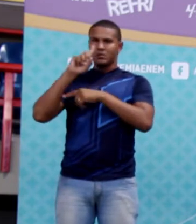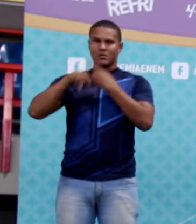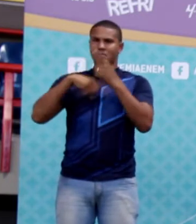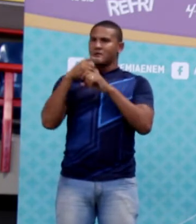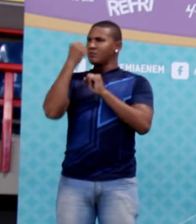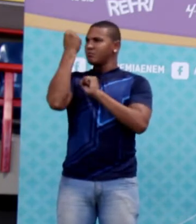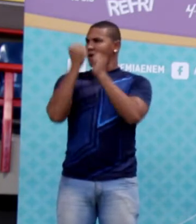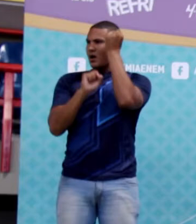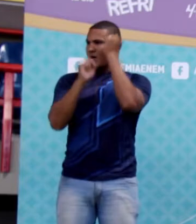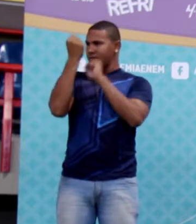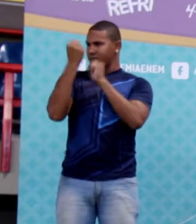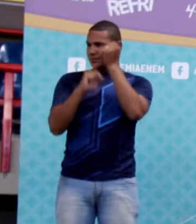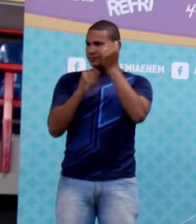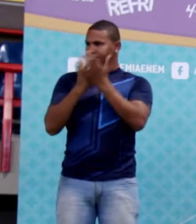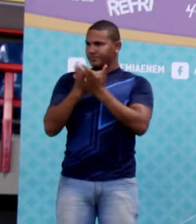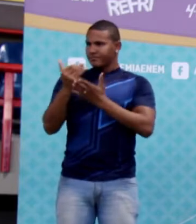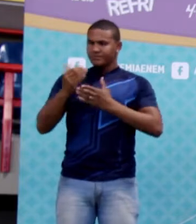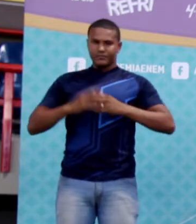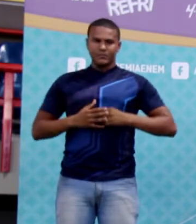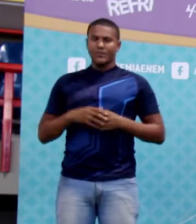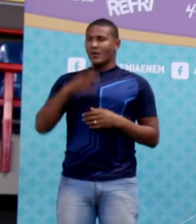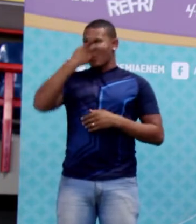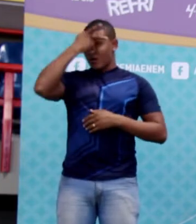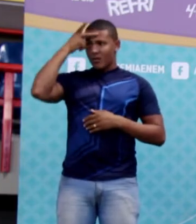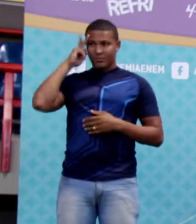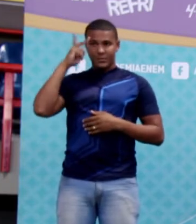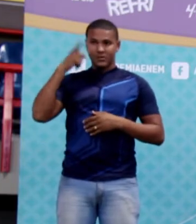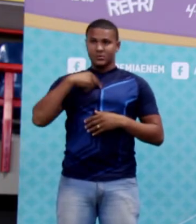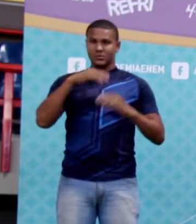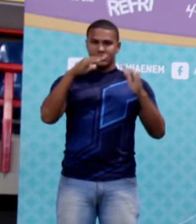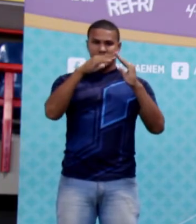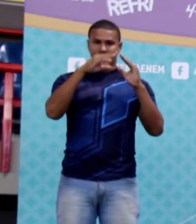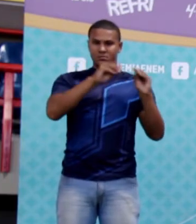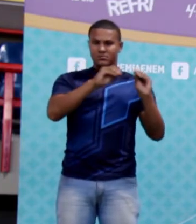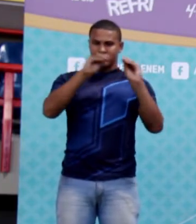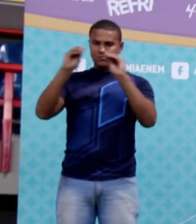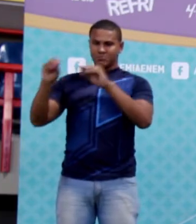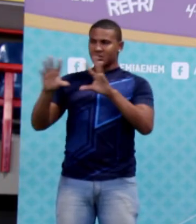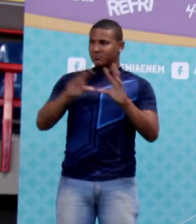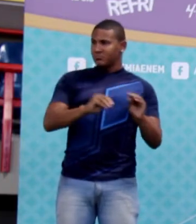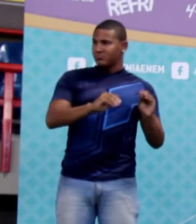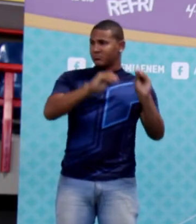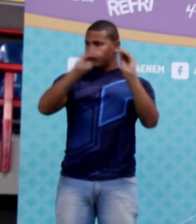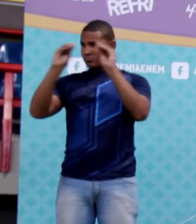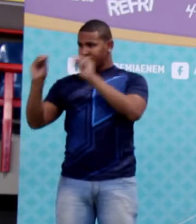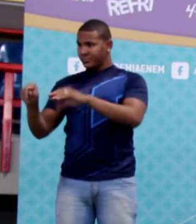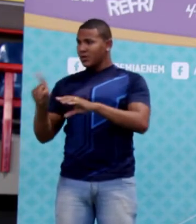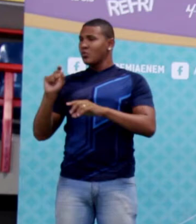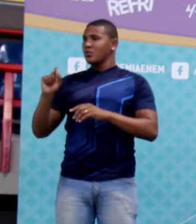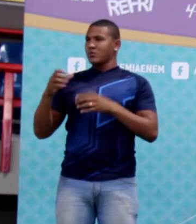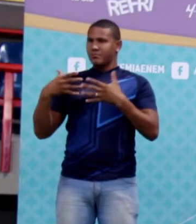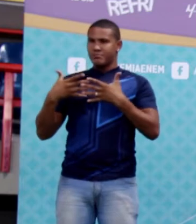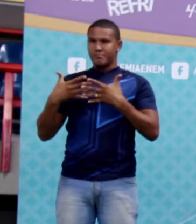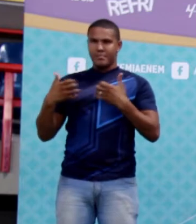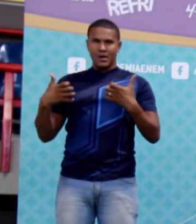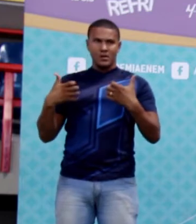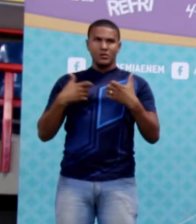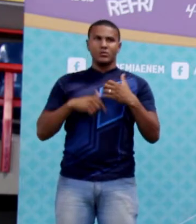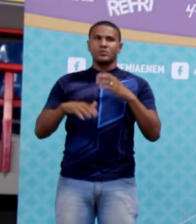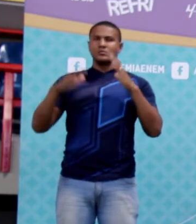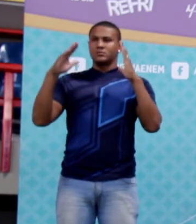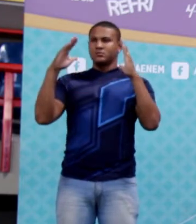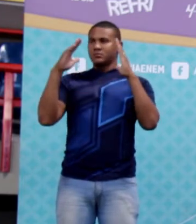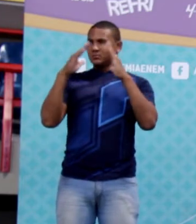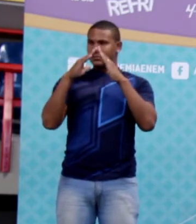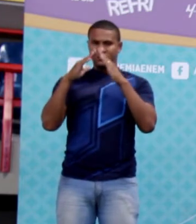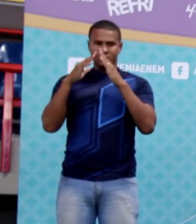as pessoas foram morar perto das fábricas. Saíram de perto dos rios.